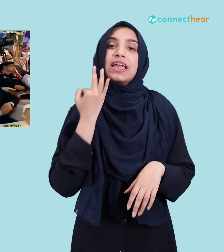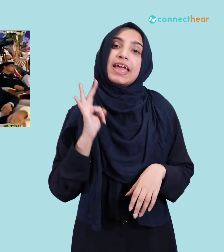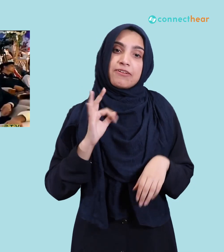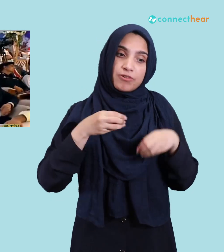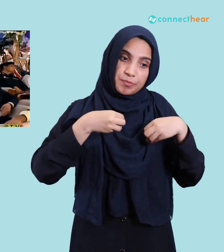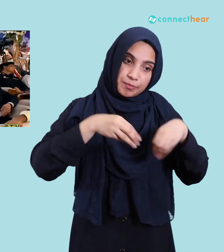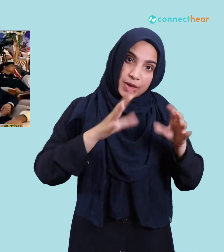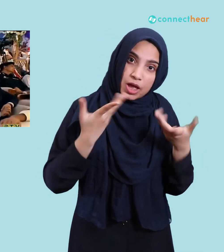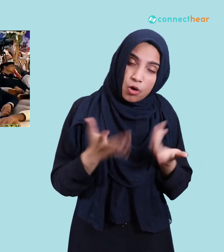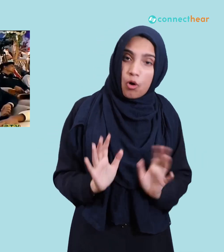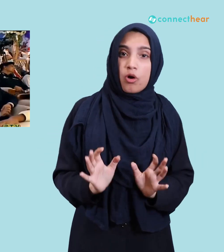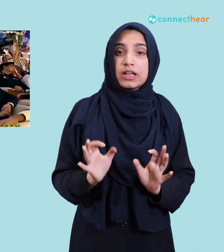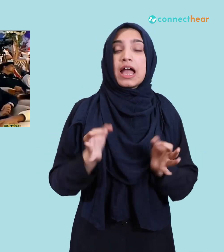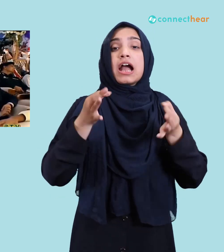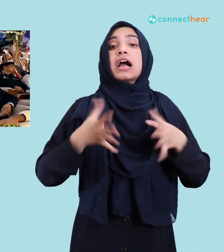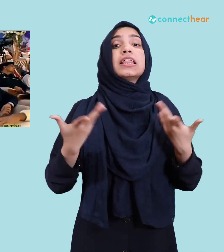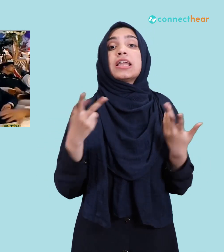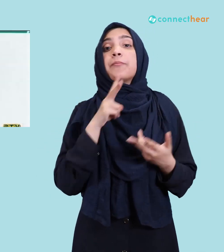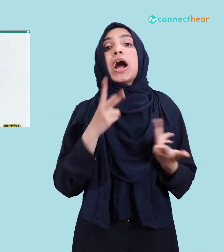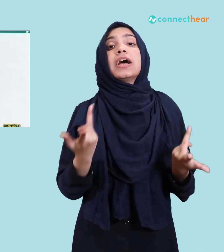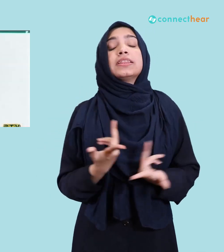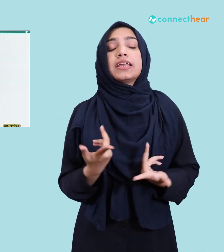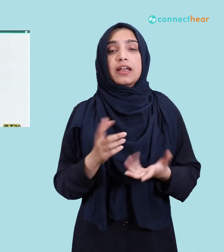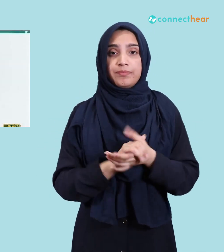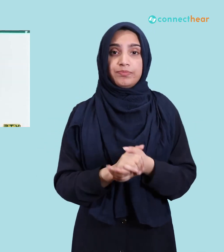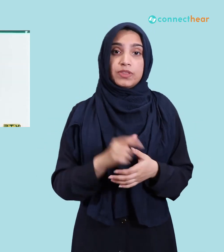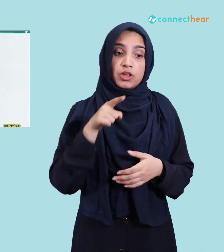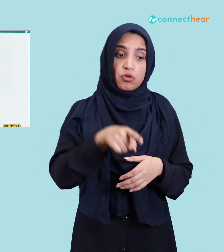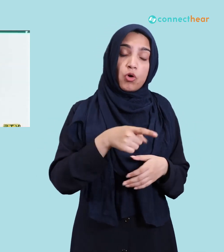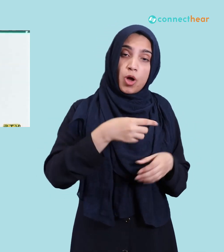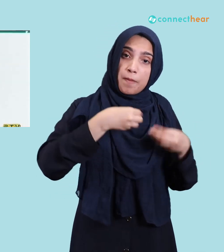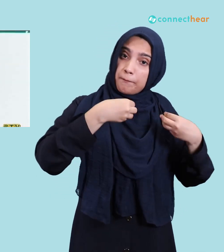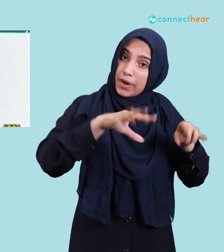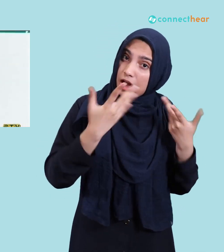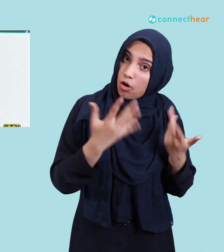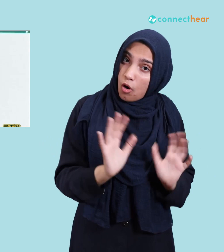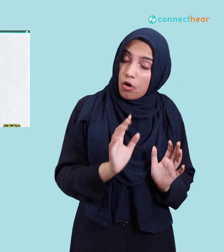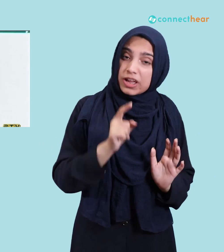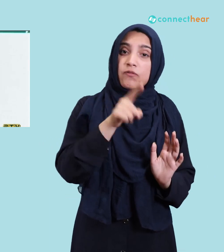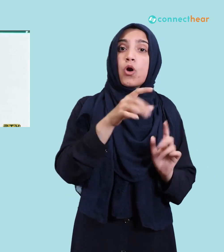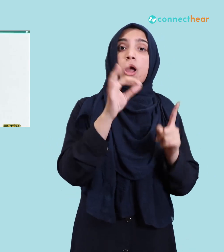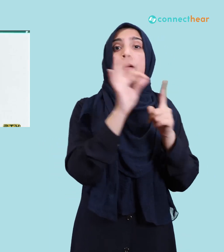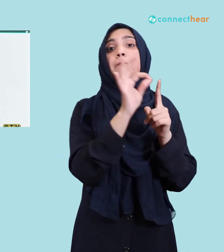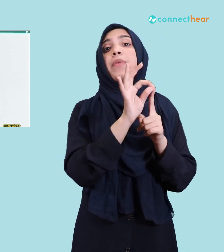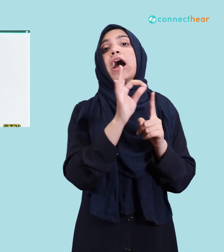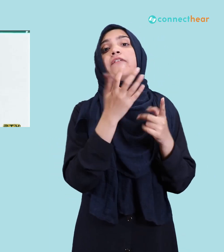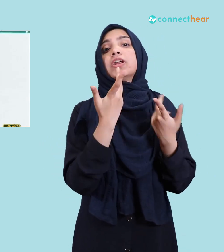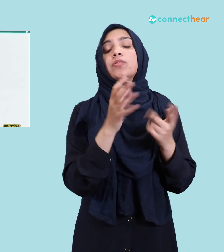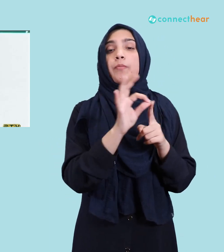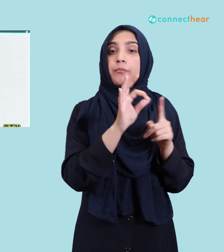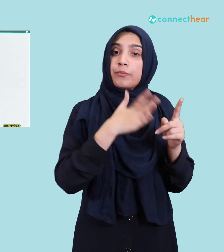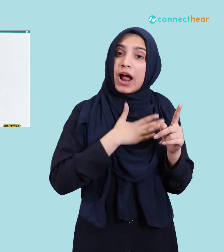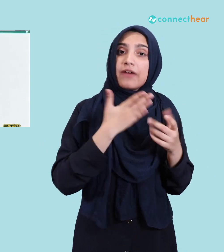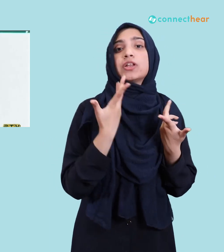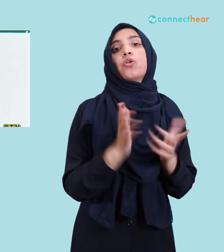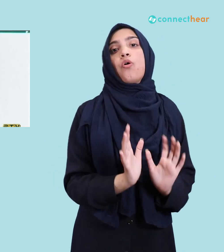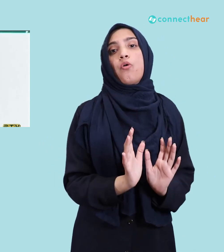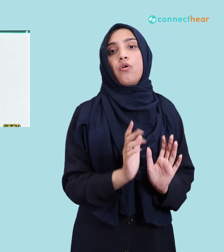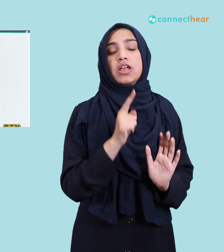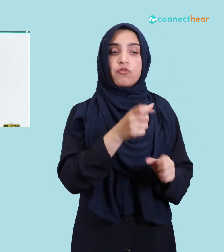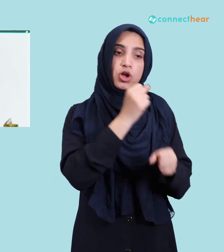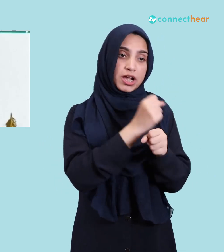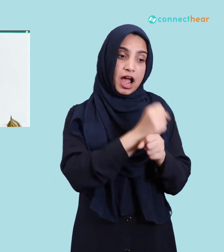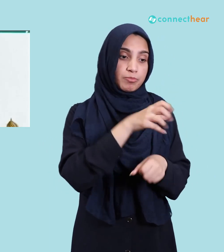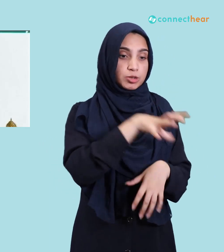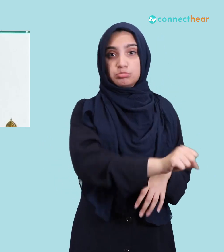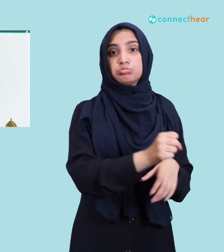خطرہ یہ ہے کہ جب آپ ان کو زمینیں بیچیں گے یہ پھر ریل اسٹیٹ بن جاتی ہے. ہماری جو کئی انڈسٹریل زونز ہیں وہ ریل اسٹیٹ